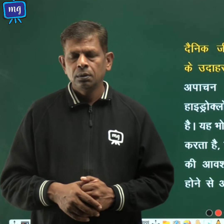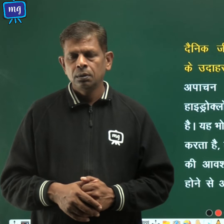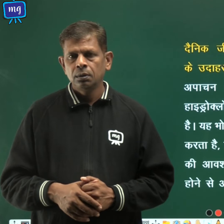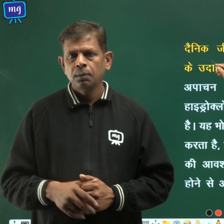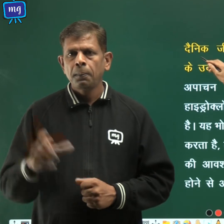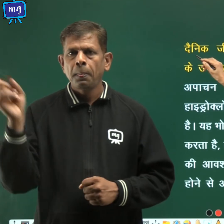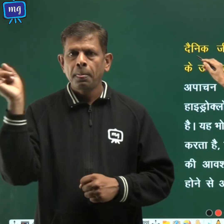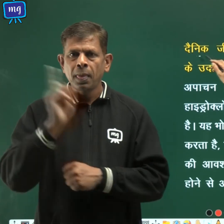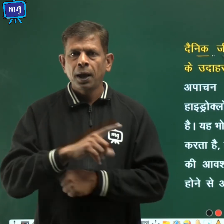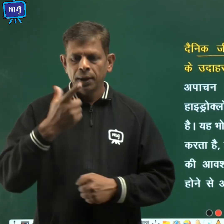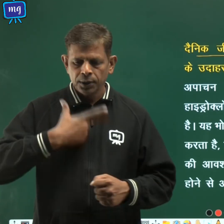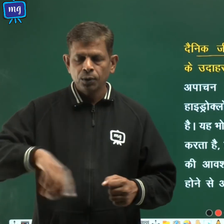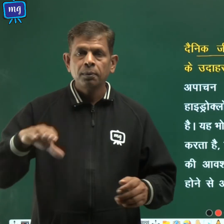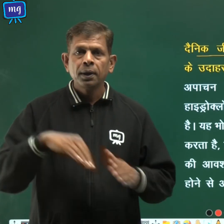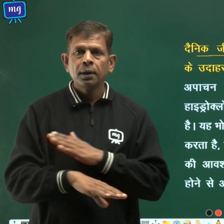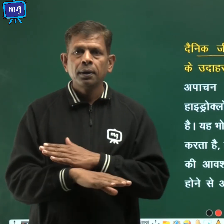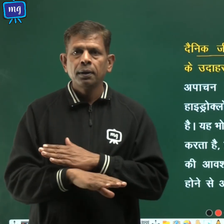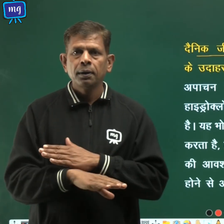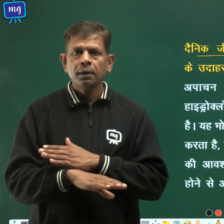दैनिक जीवन में